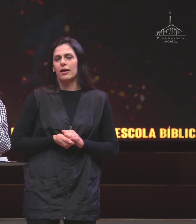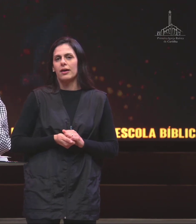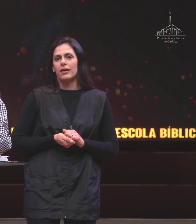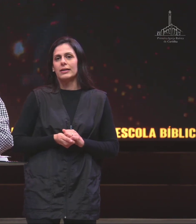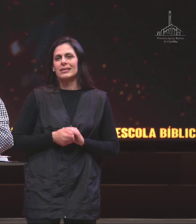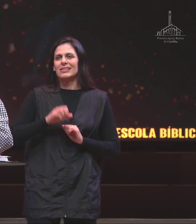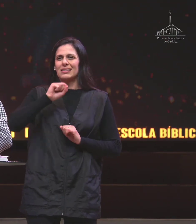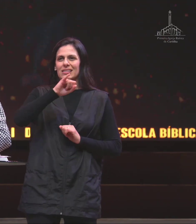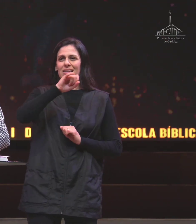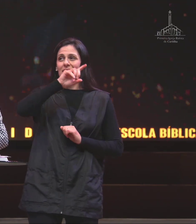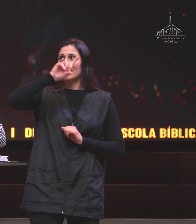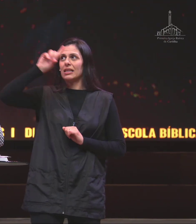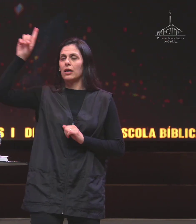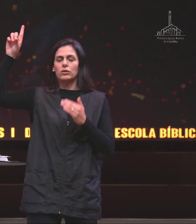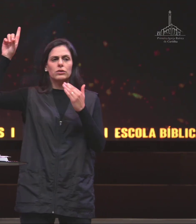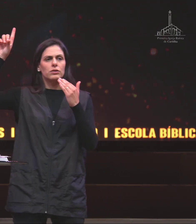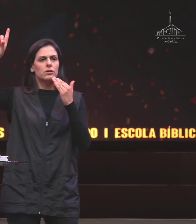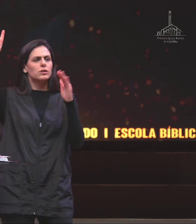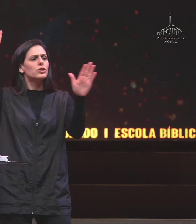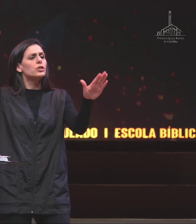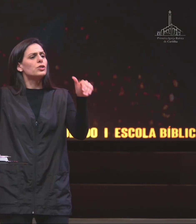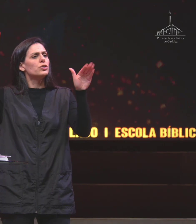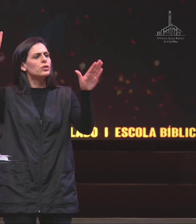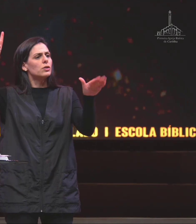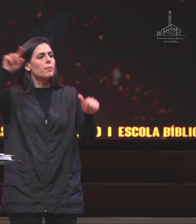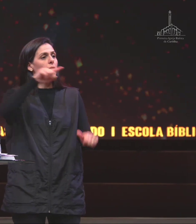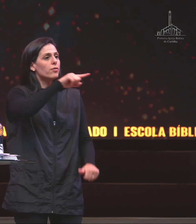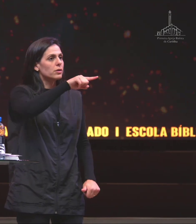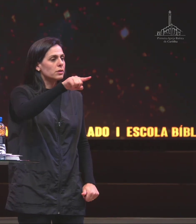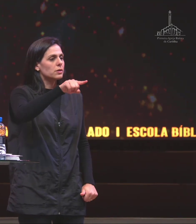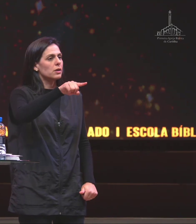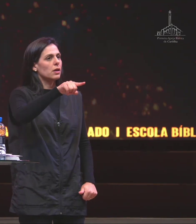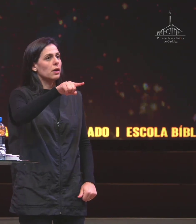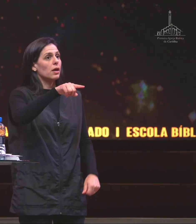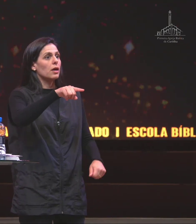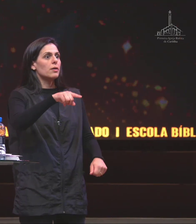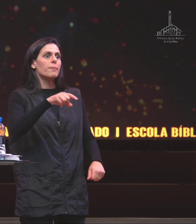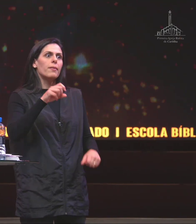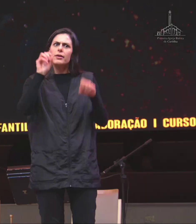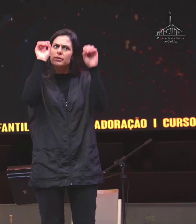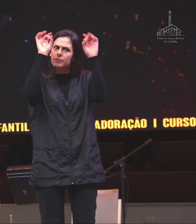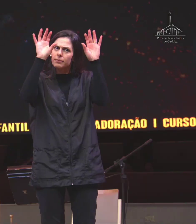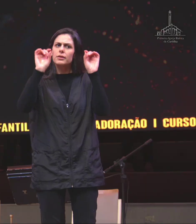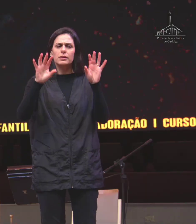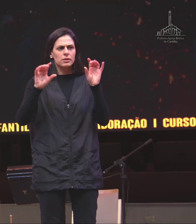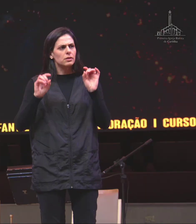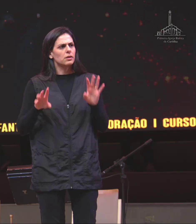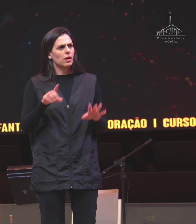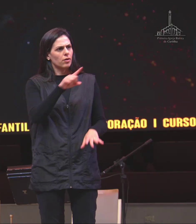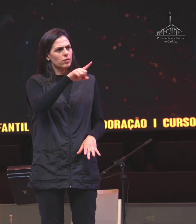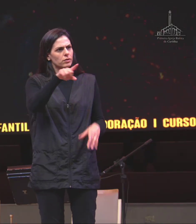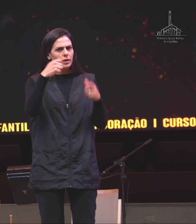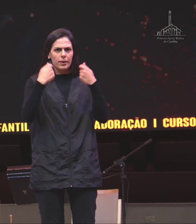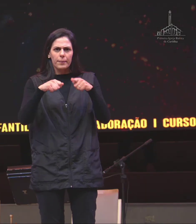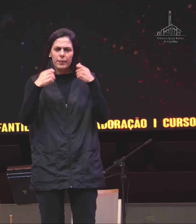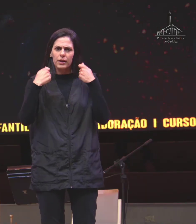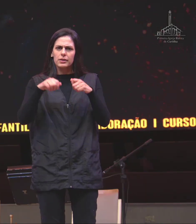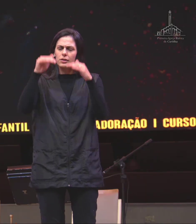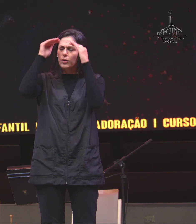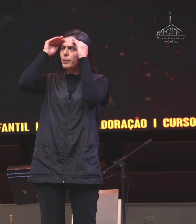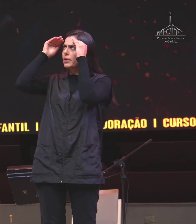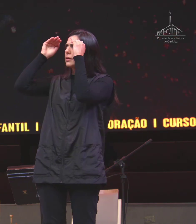respostas. Mas nós temos que viver pela fé nos projetos que Deus coloca no seu coração. Então, Moisés ficou com medo, com